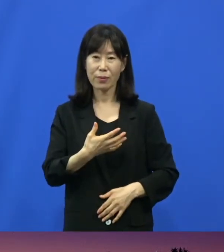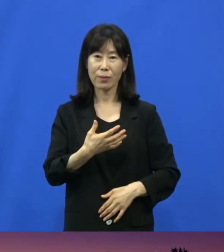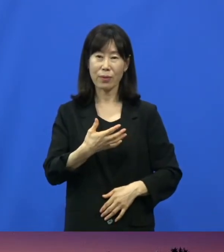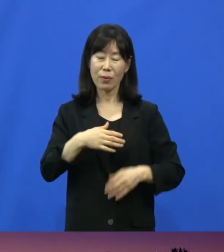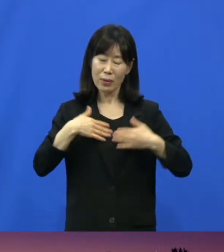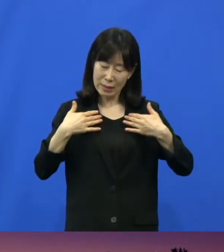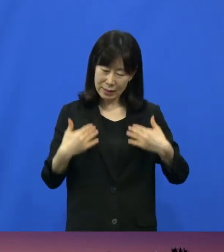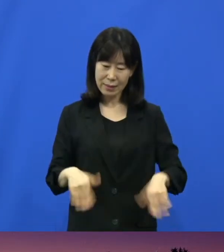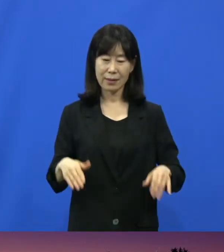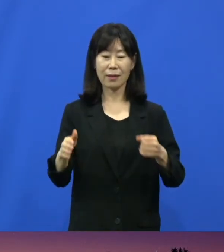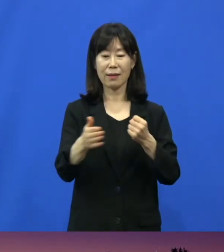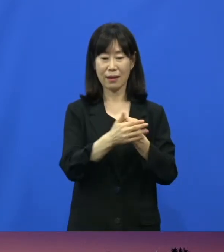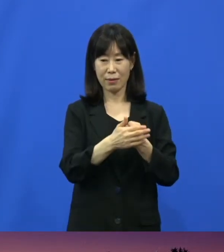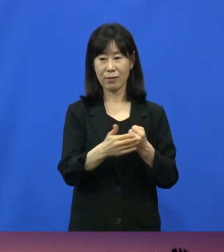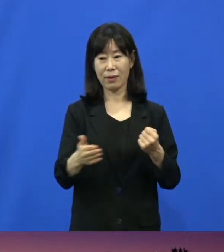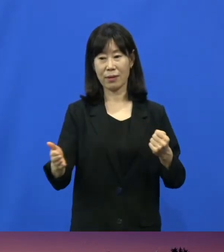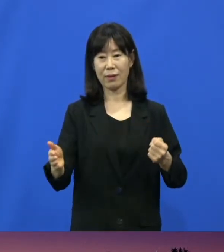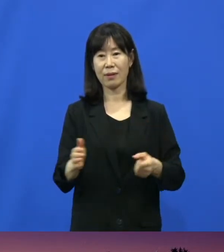지쳐 있는 거죠.